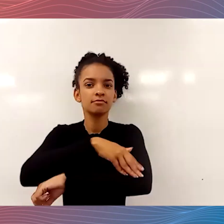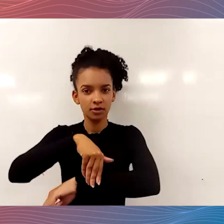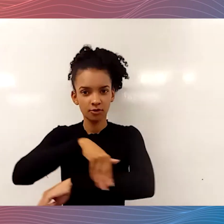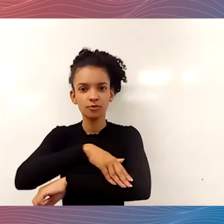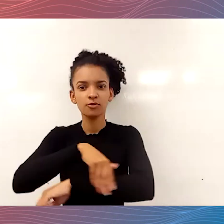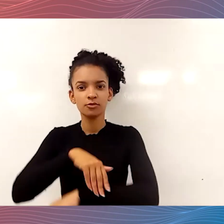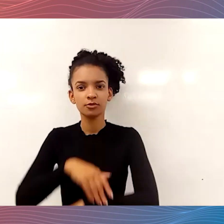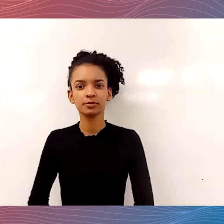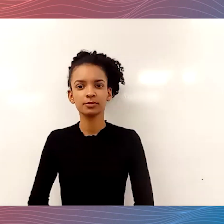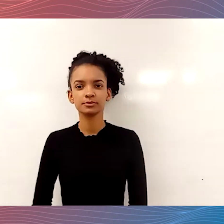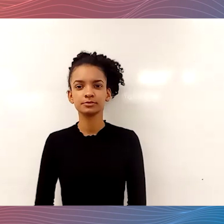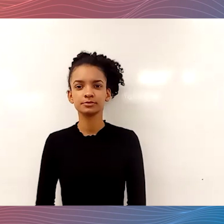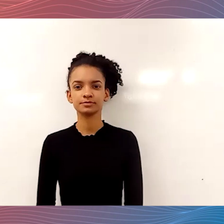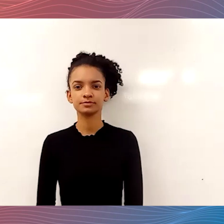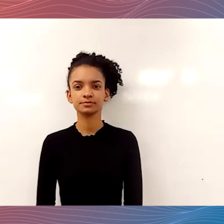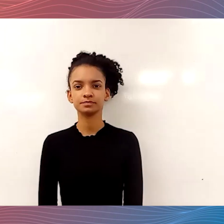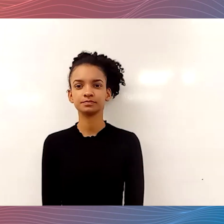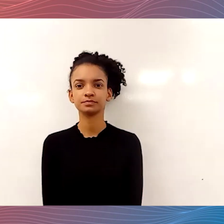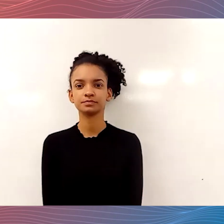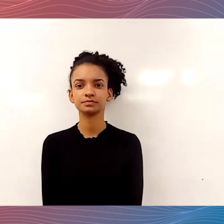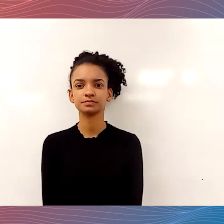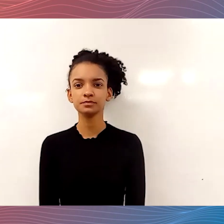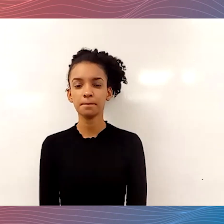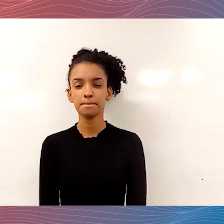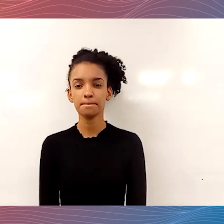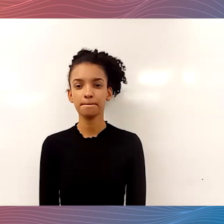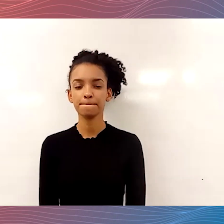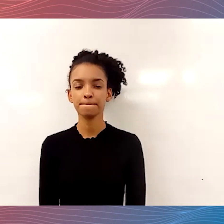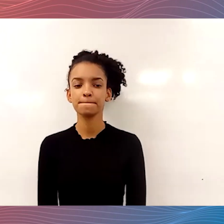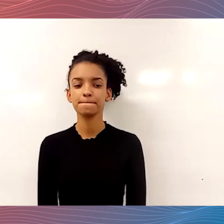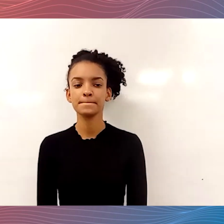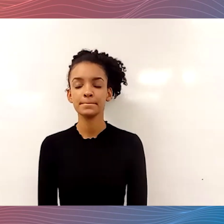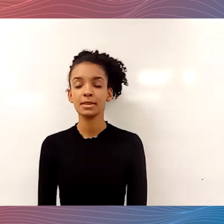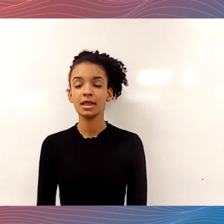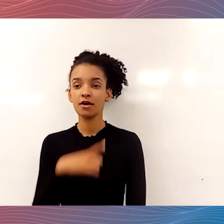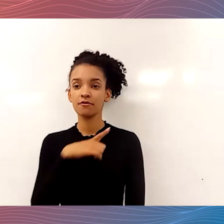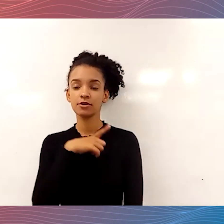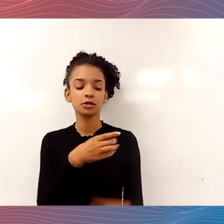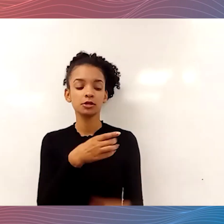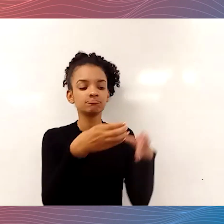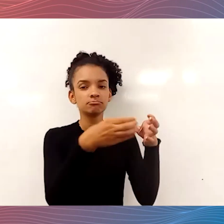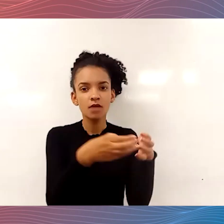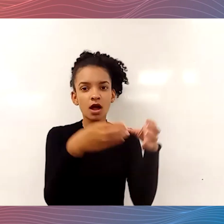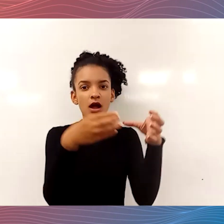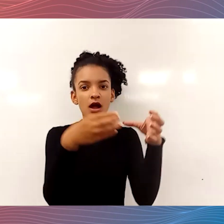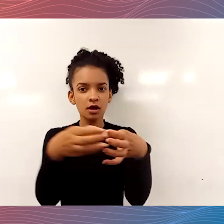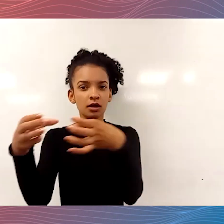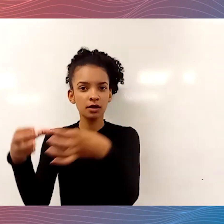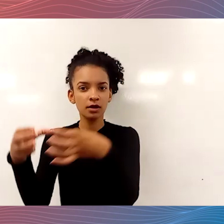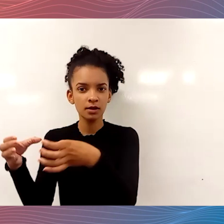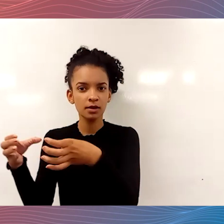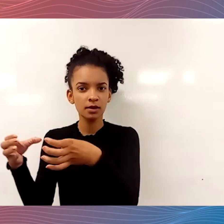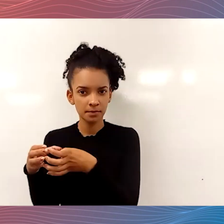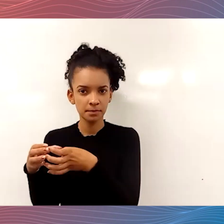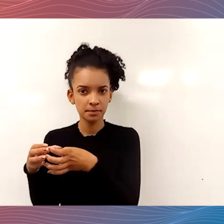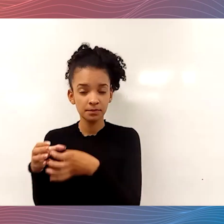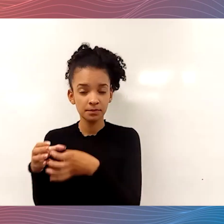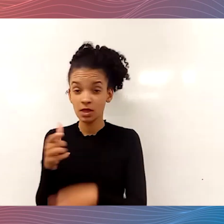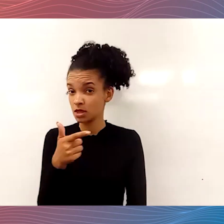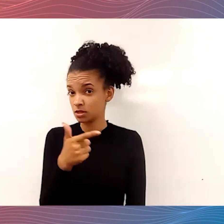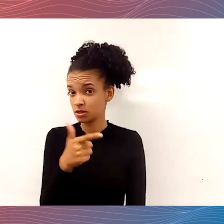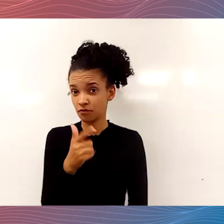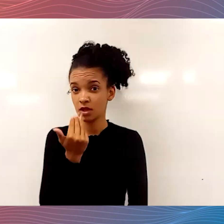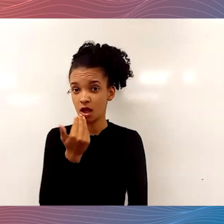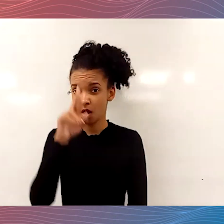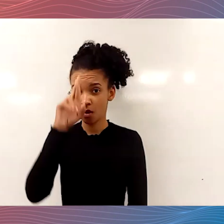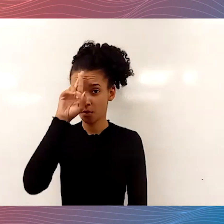Aí nós vamos ser distribuídos em diversas equipes. Não vamos ter almoço naquele horário. Nós vamos